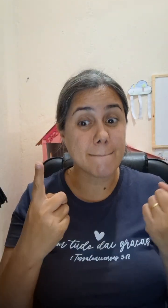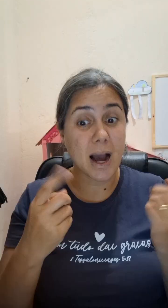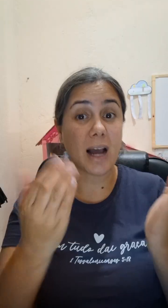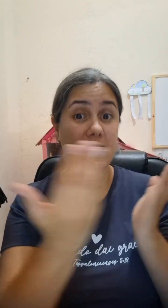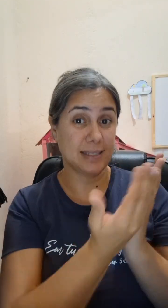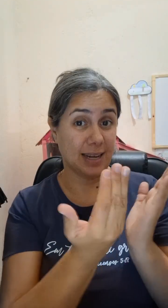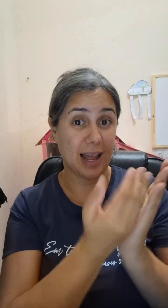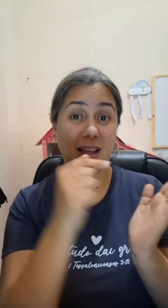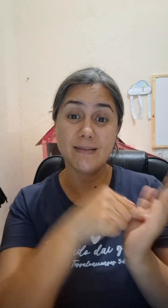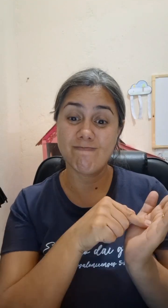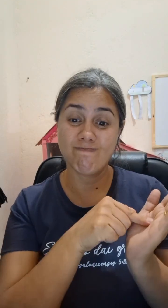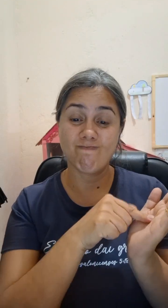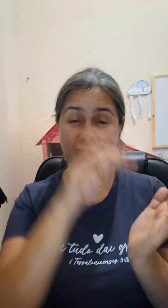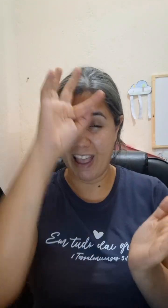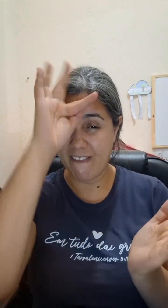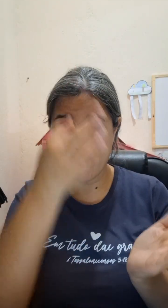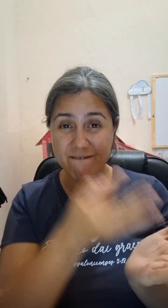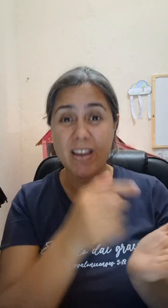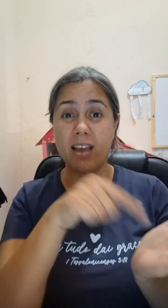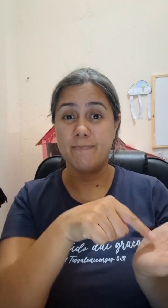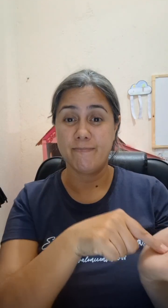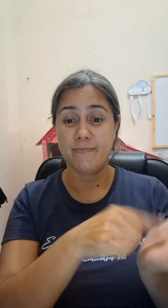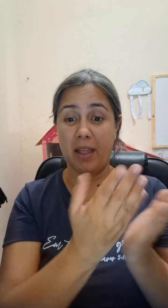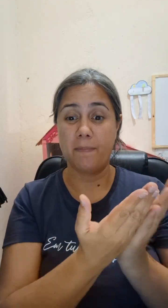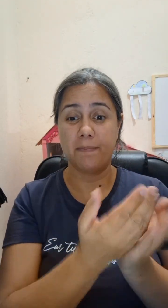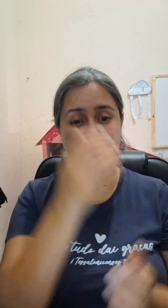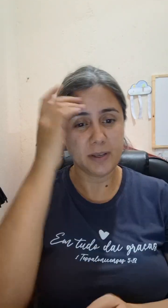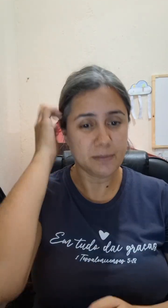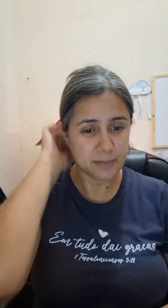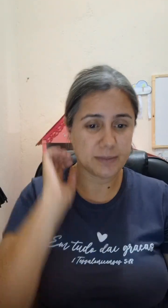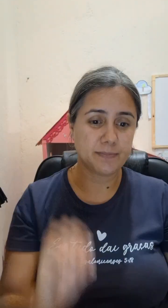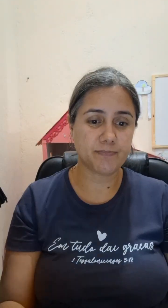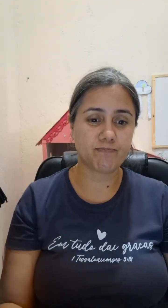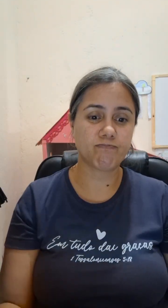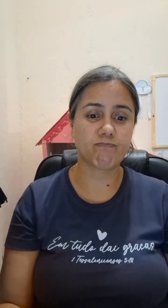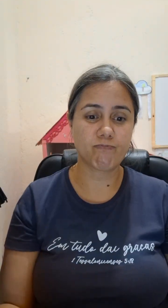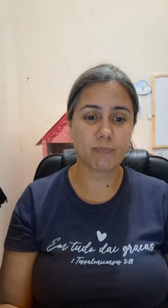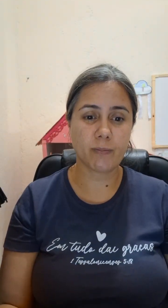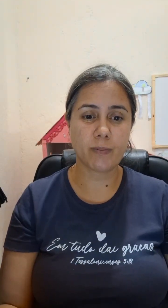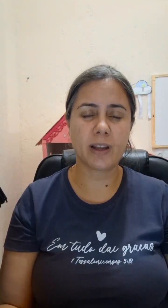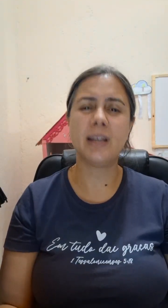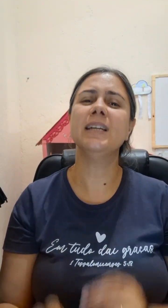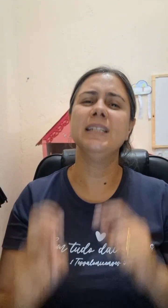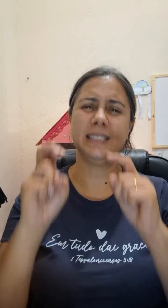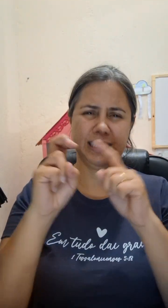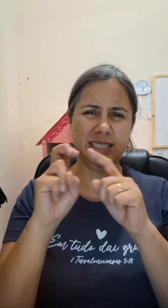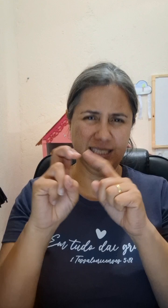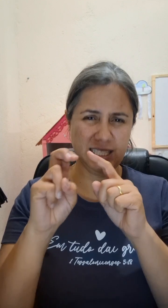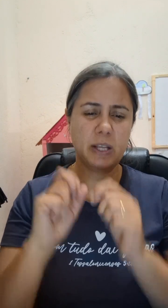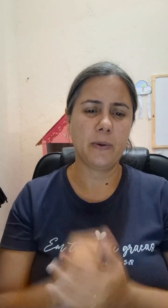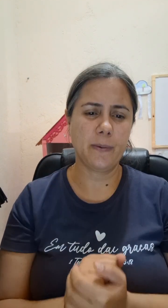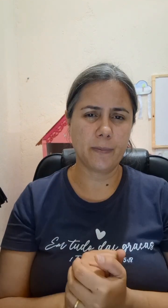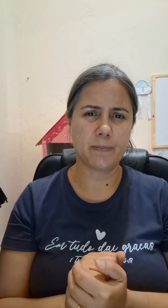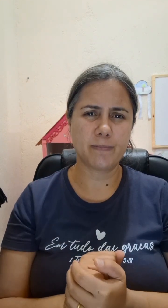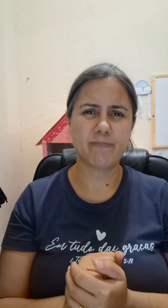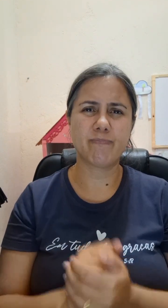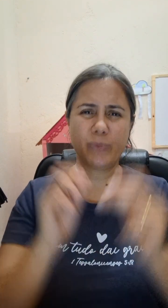não é nas experiências espirituais, mas na Escritura, na Bíblia.